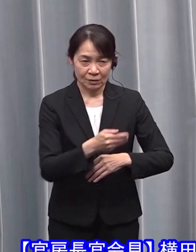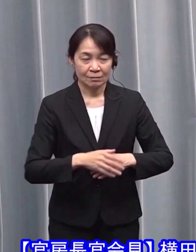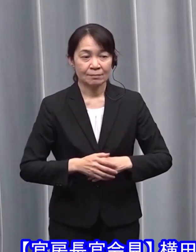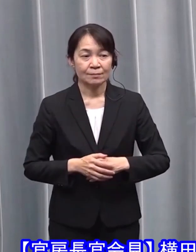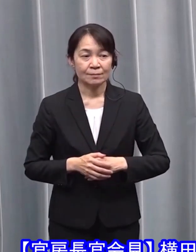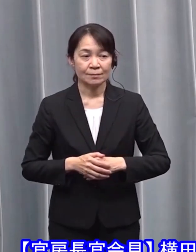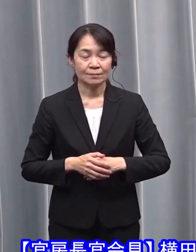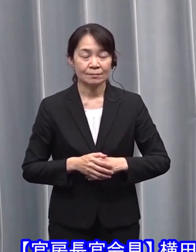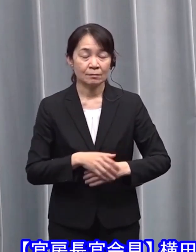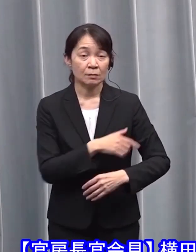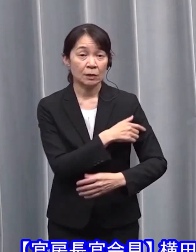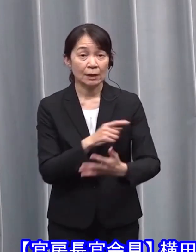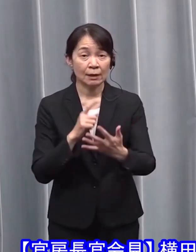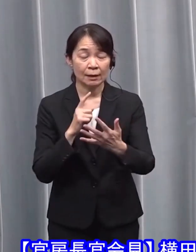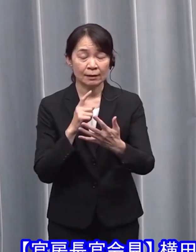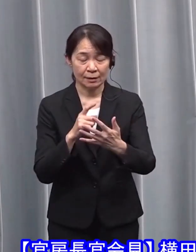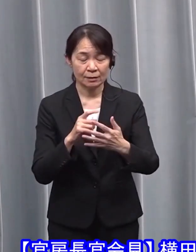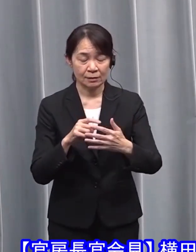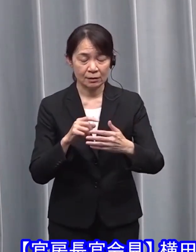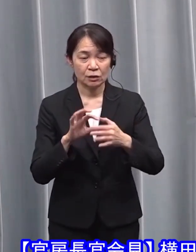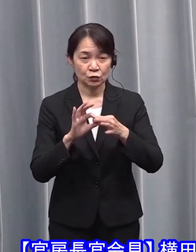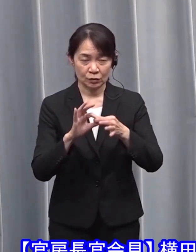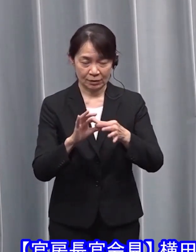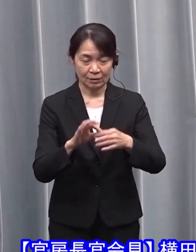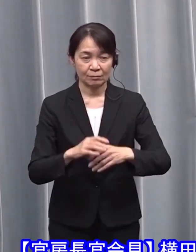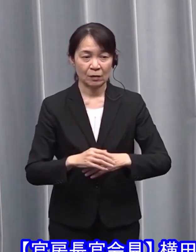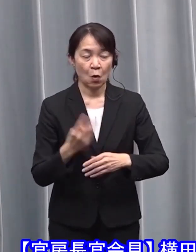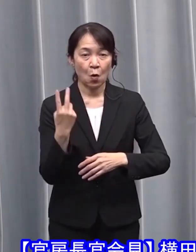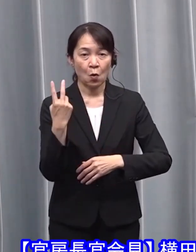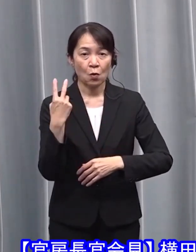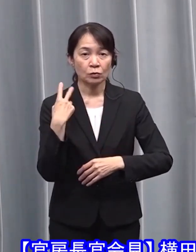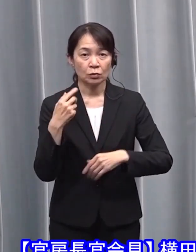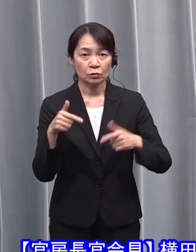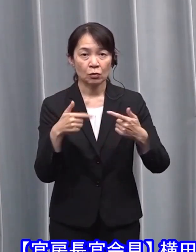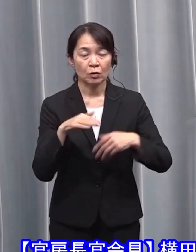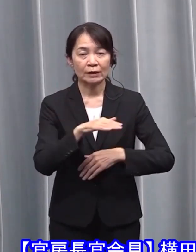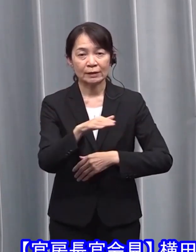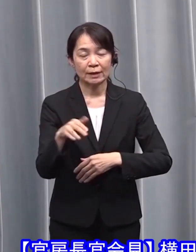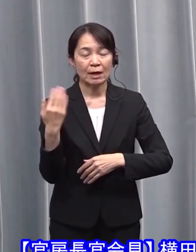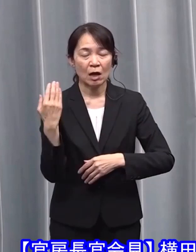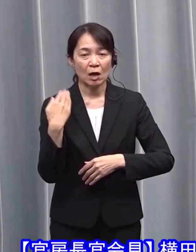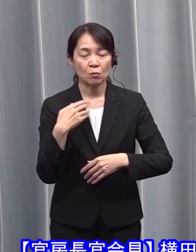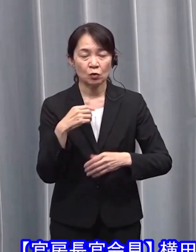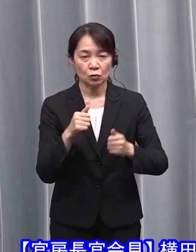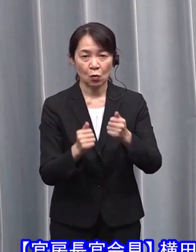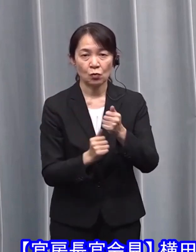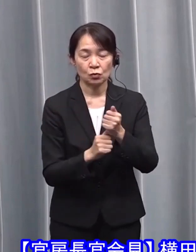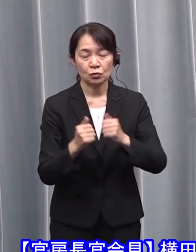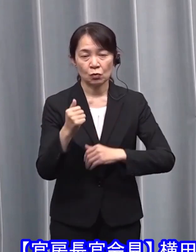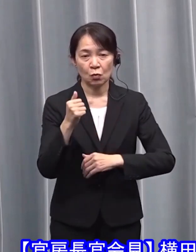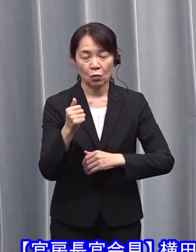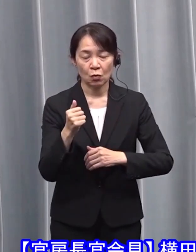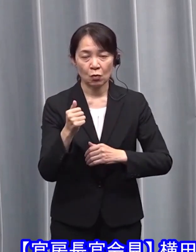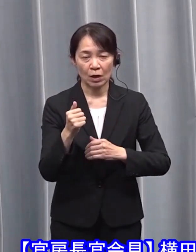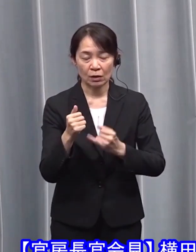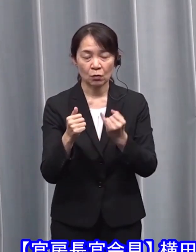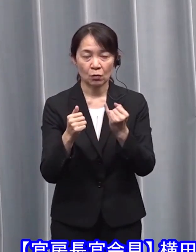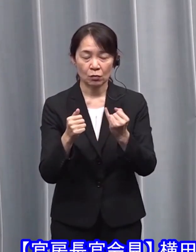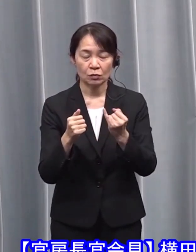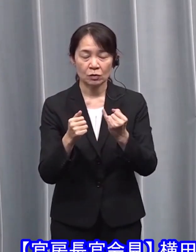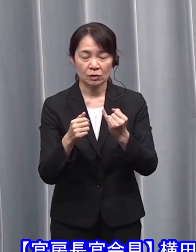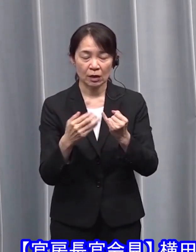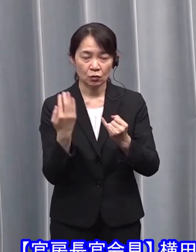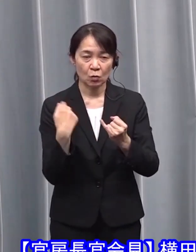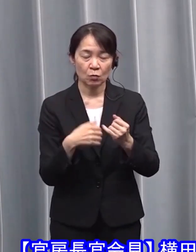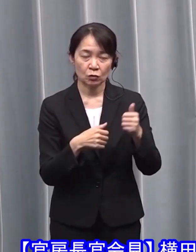関連記者会見についての関連なんですけれども、おととい木原元副長官の本妻の、元夫で不審死した安尾